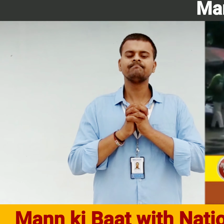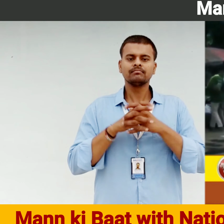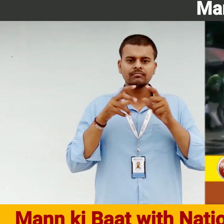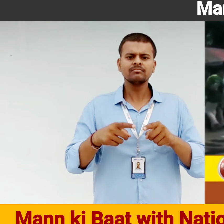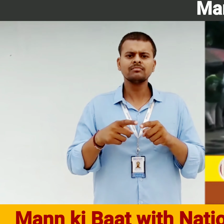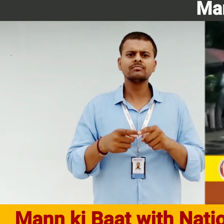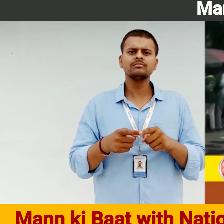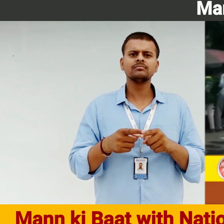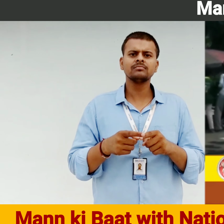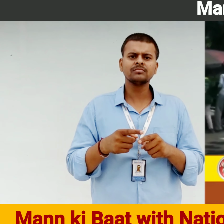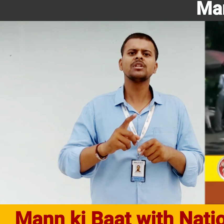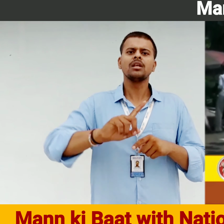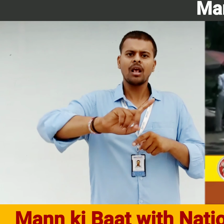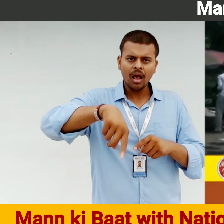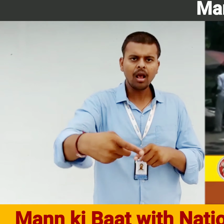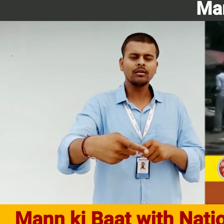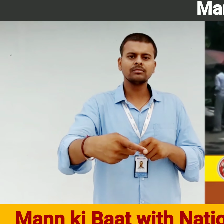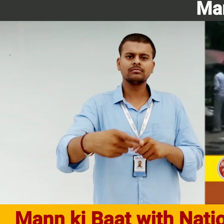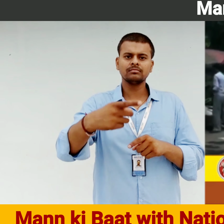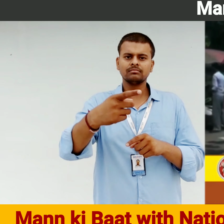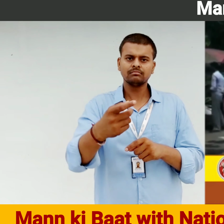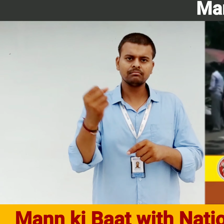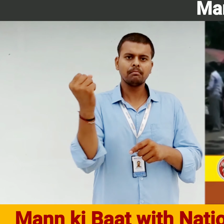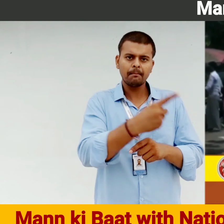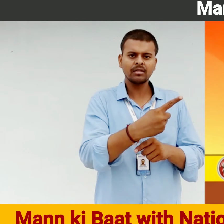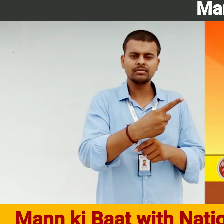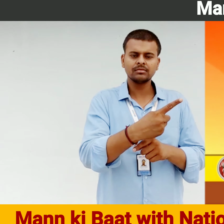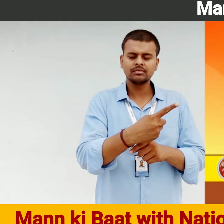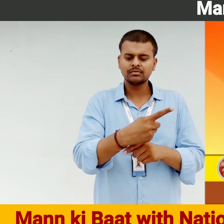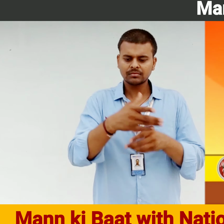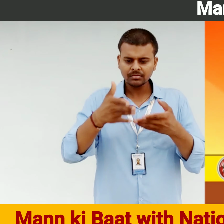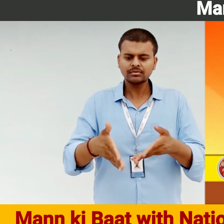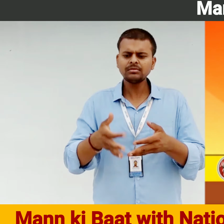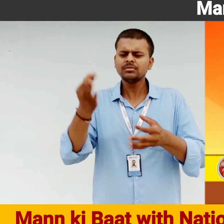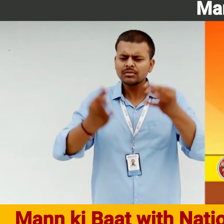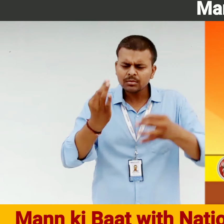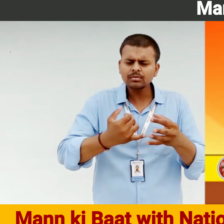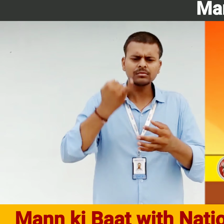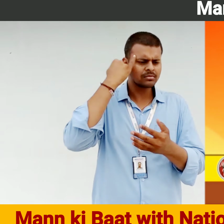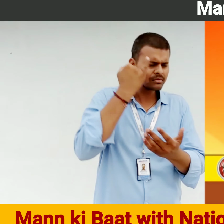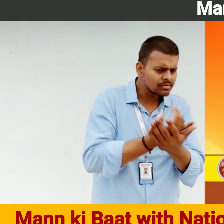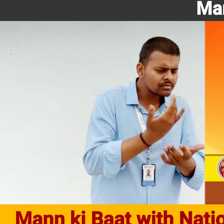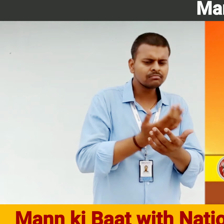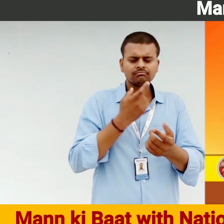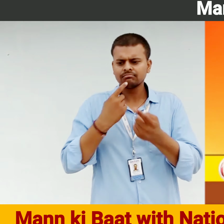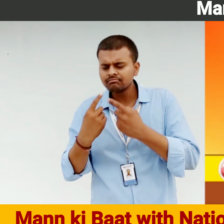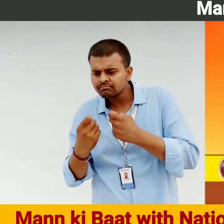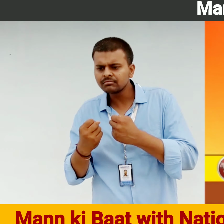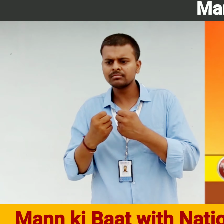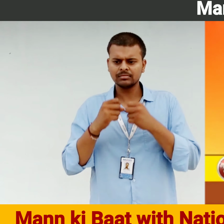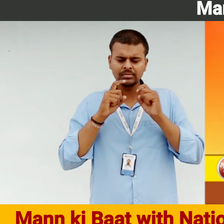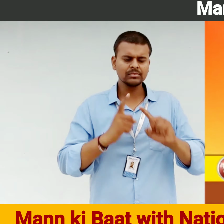लिए मेरी हार्दिक शुभकामनाएं हैं। अगले महीने फिर एक बार मन की बात